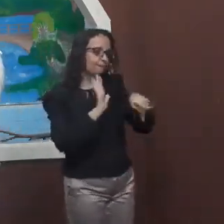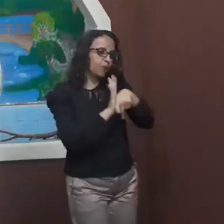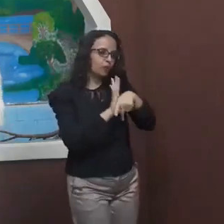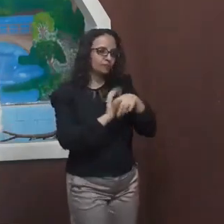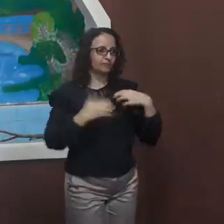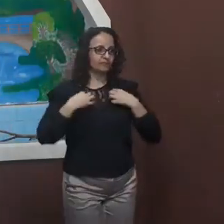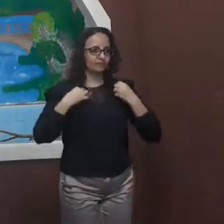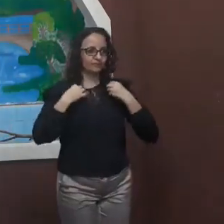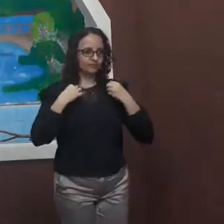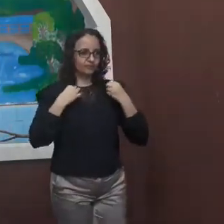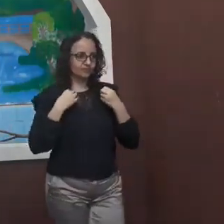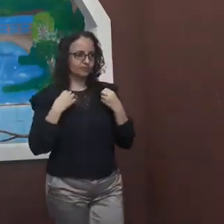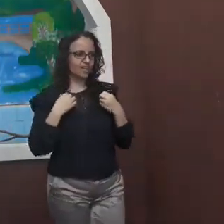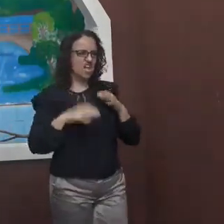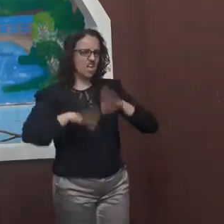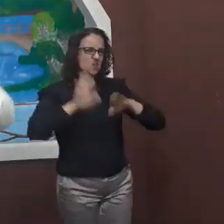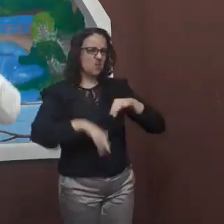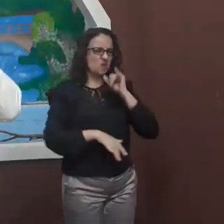Não tenho roupa para isso.